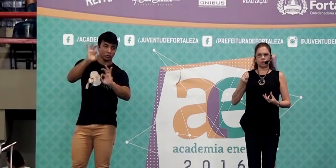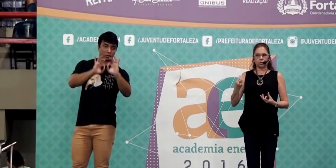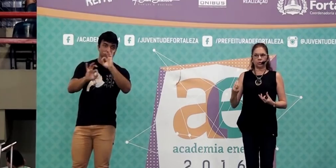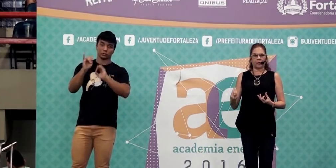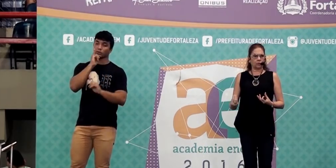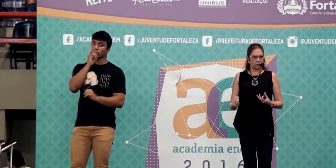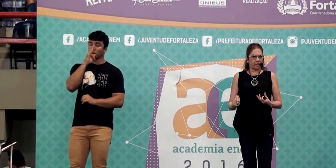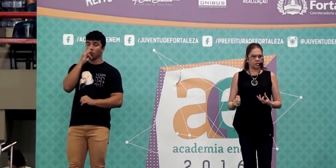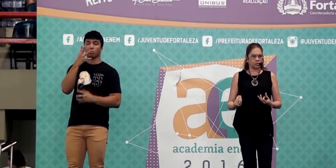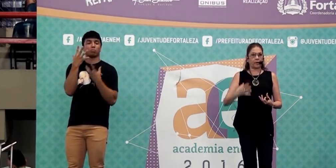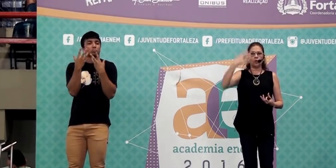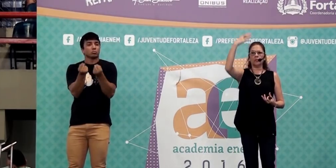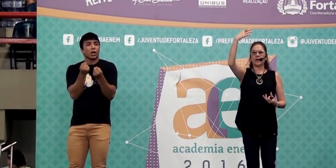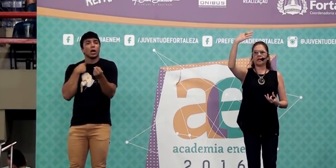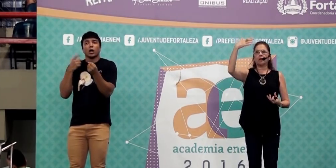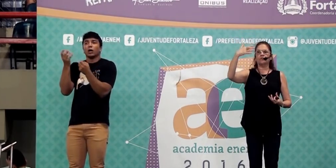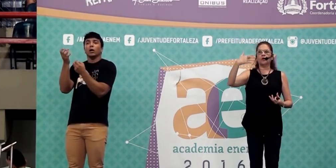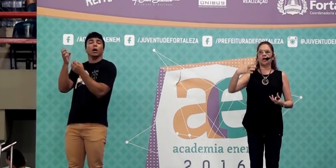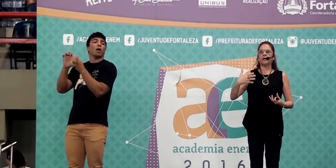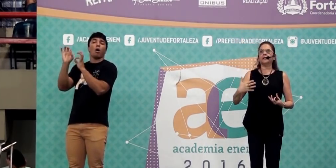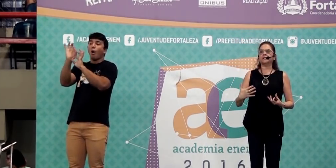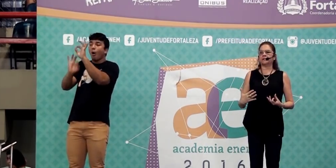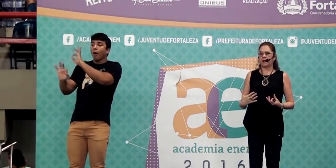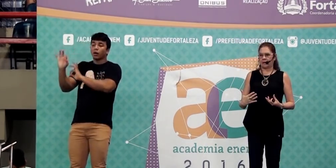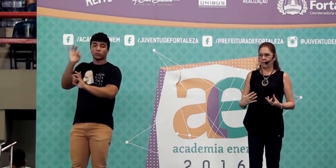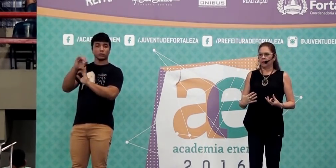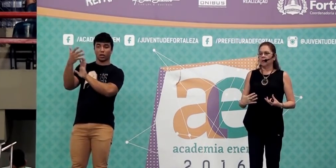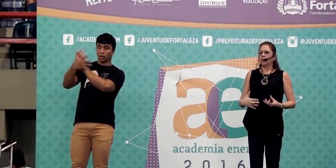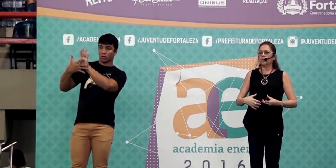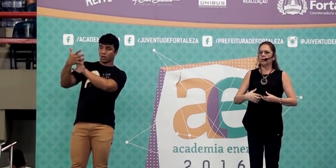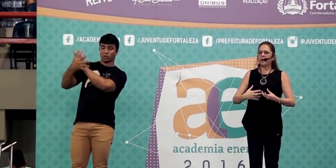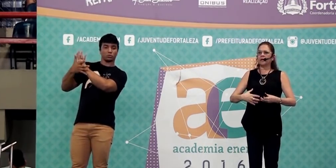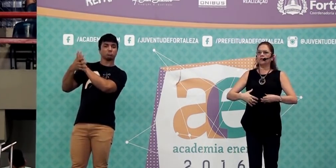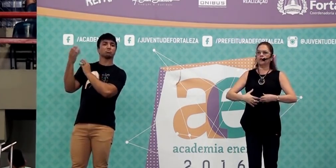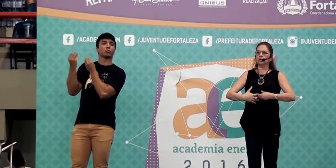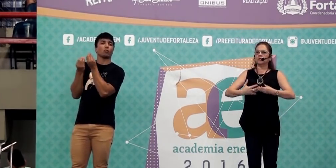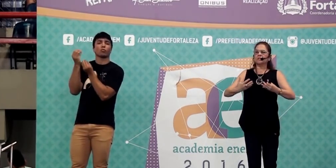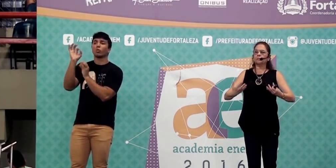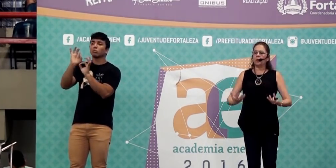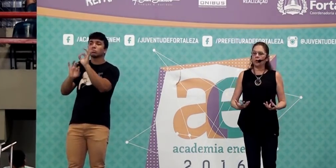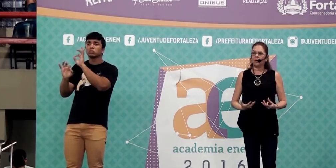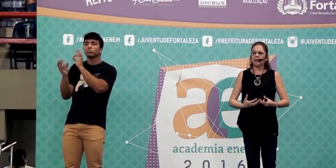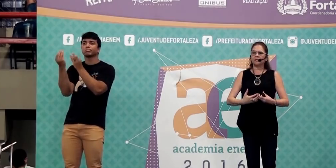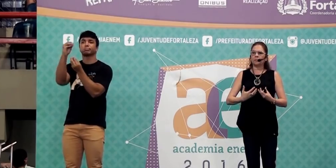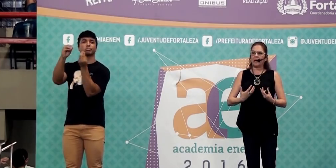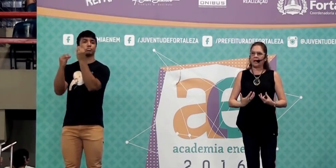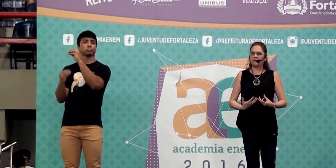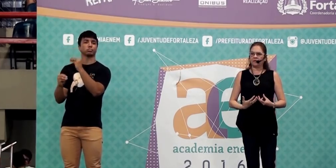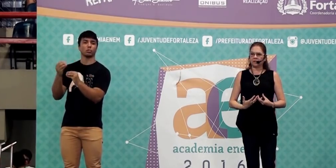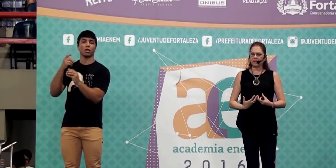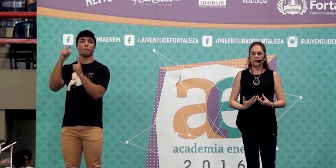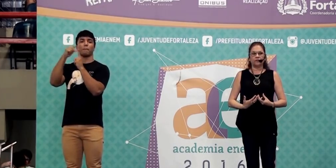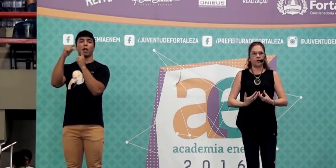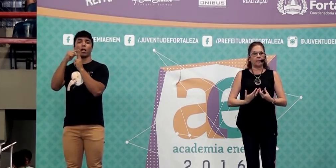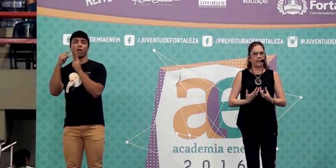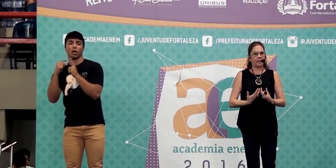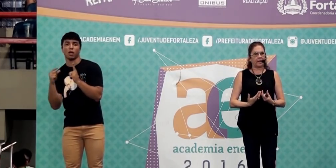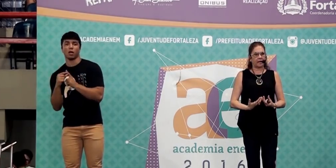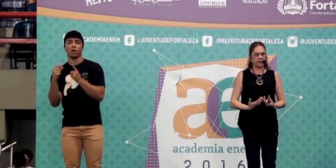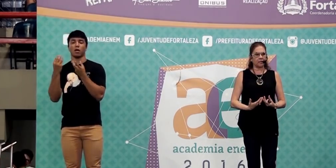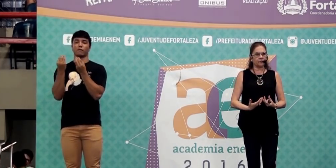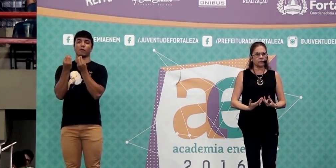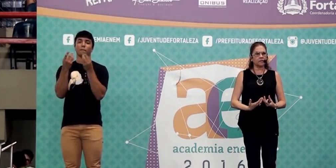vamos estruturar o texto, é como é que eu vou organizar. Como é que eu vou dispor as palavras,